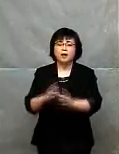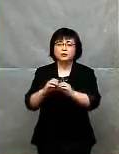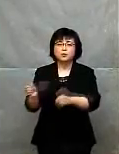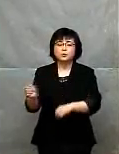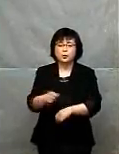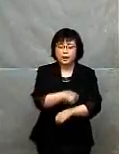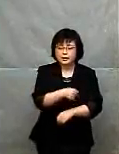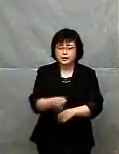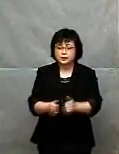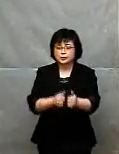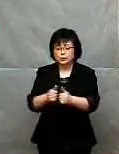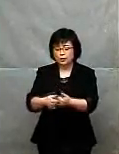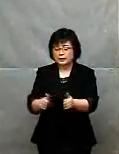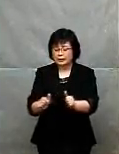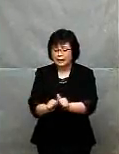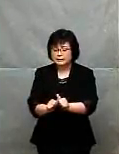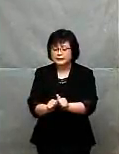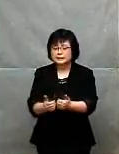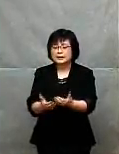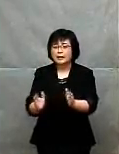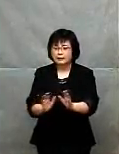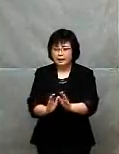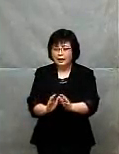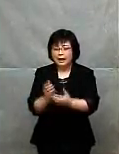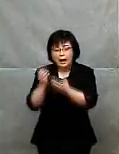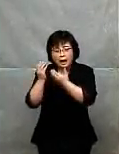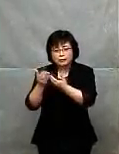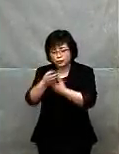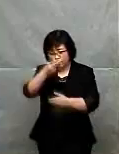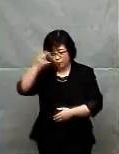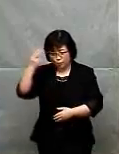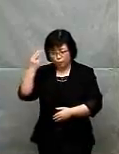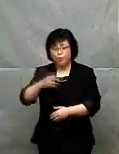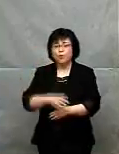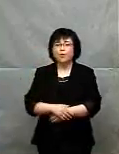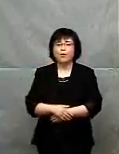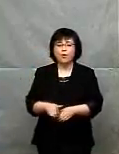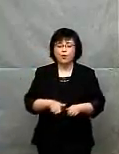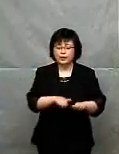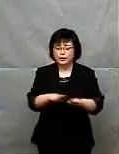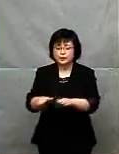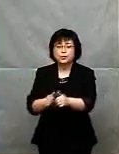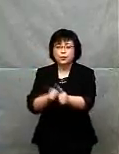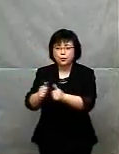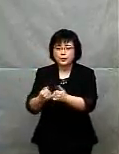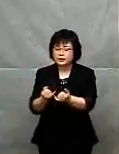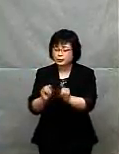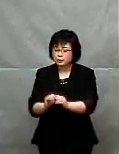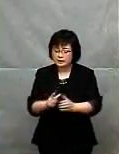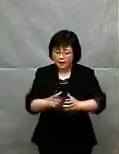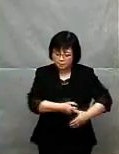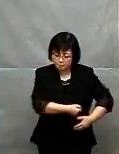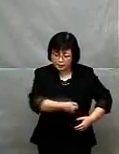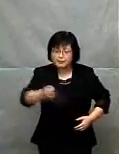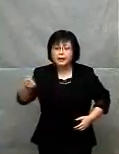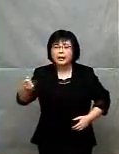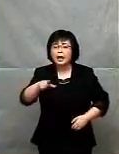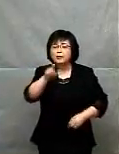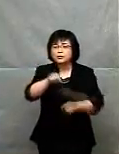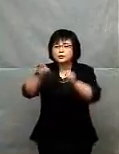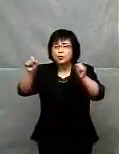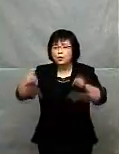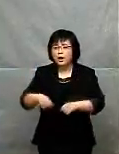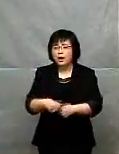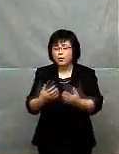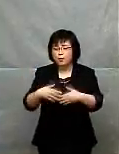ニス競技男子団体で羽黒高校、陸上競技女子円盤投げで鶴岡工業